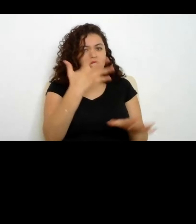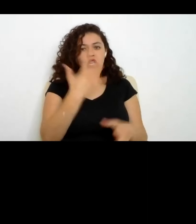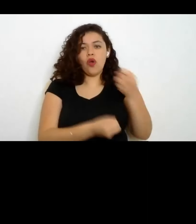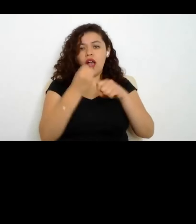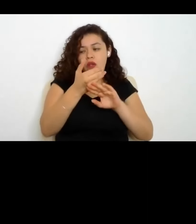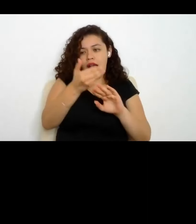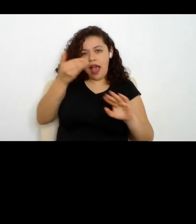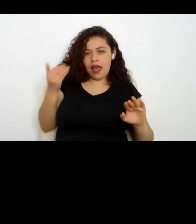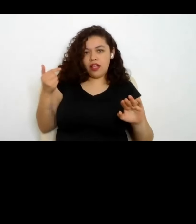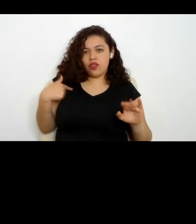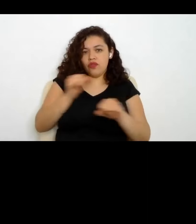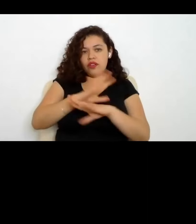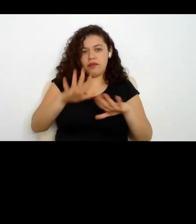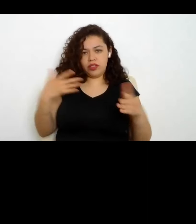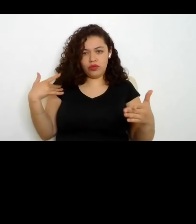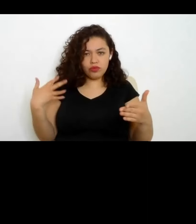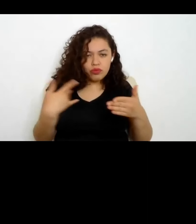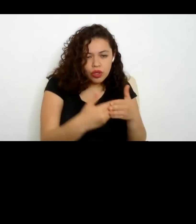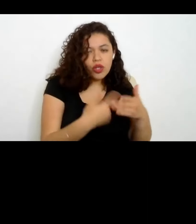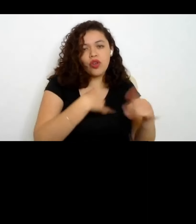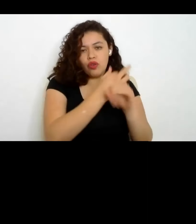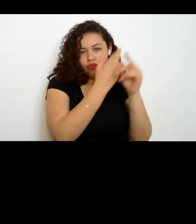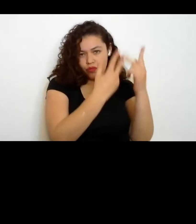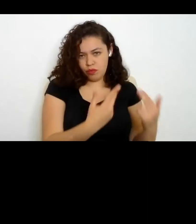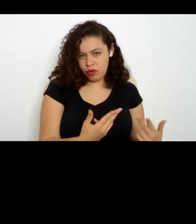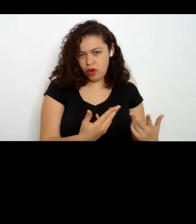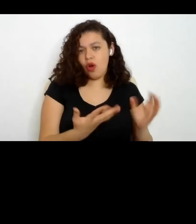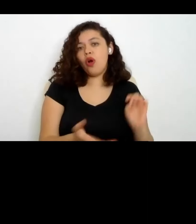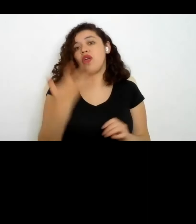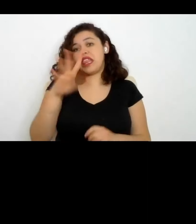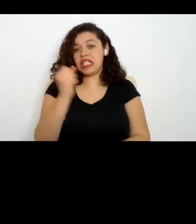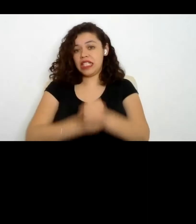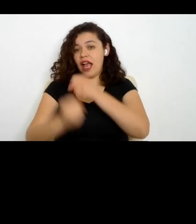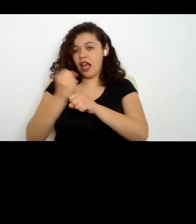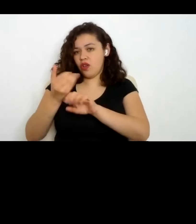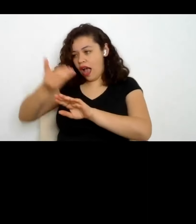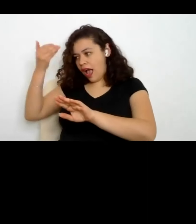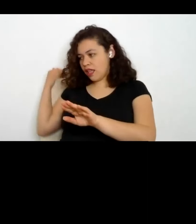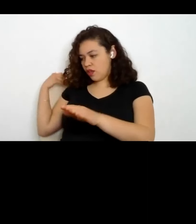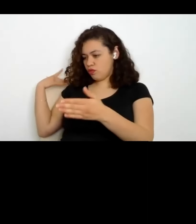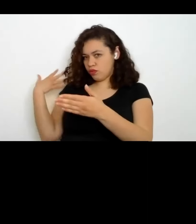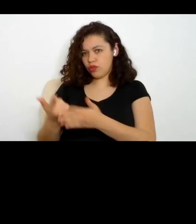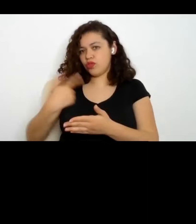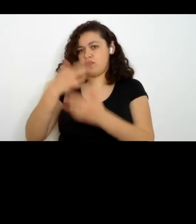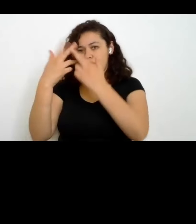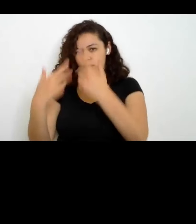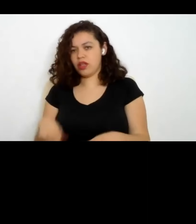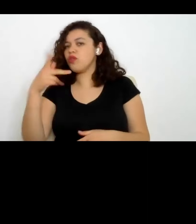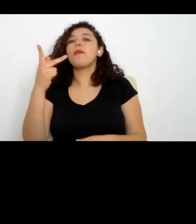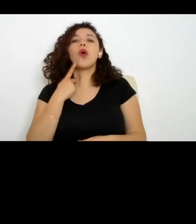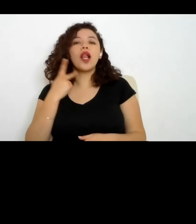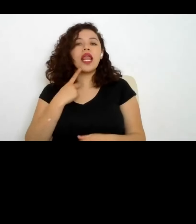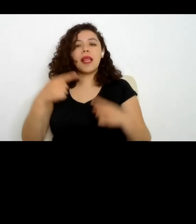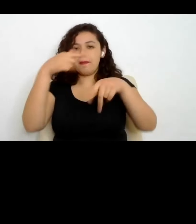para atrás. O cada 10 años tú destruyes la información de hace 10 años. O sea, lo que de acuerdo a tus políticas y de acuerdo